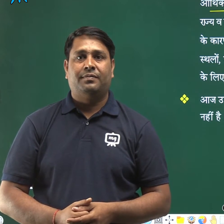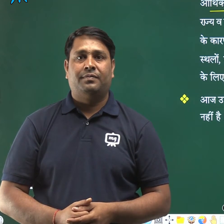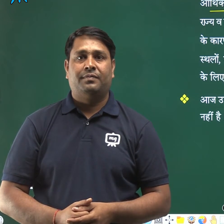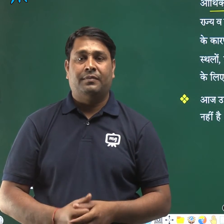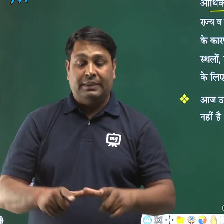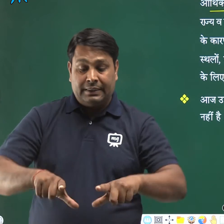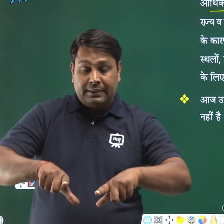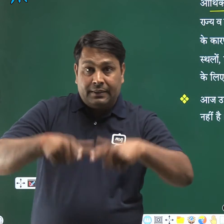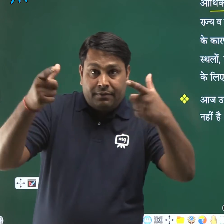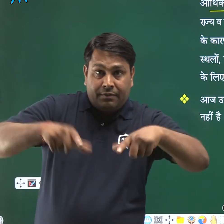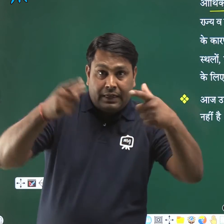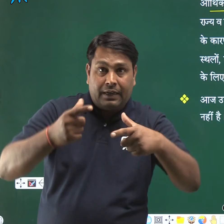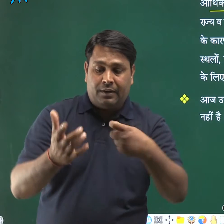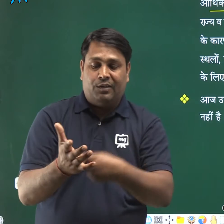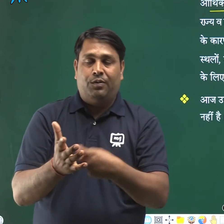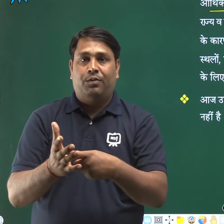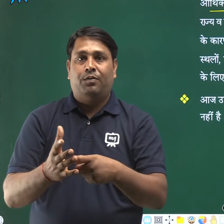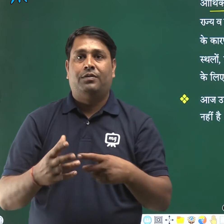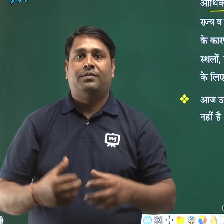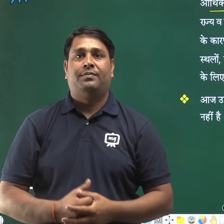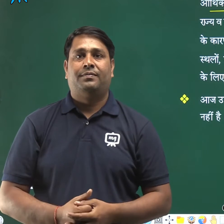वन नीतियों